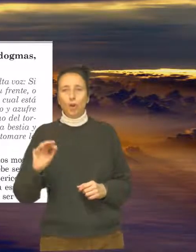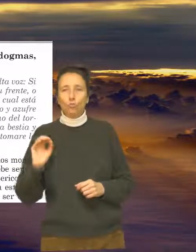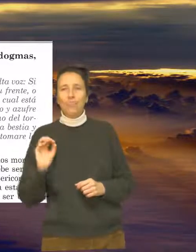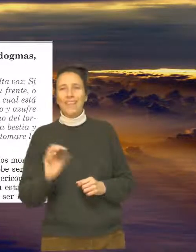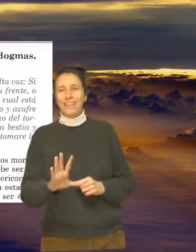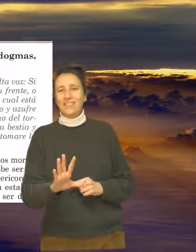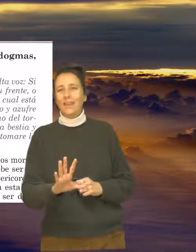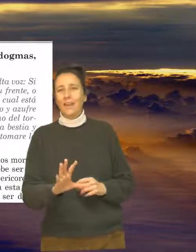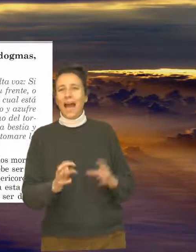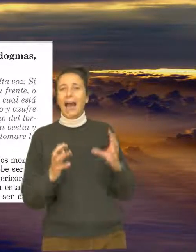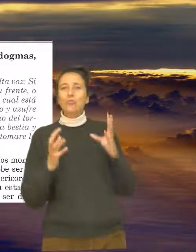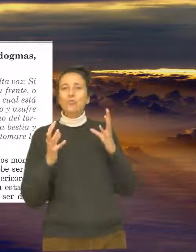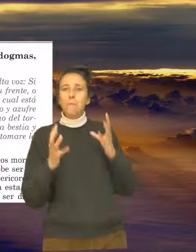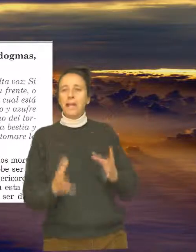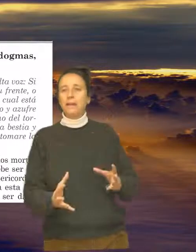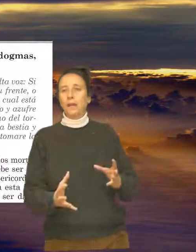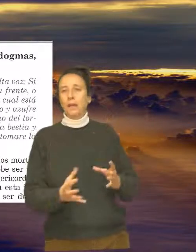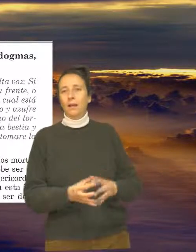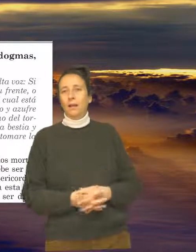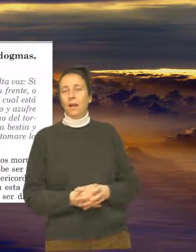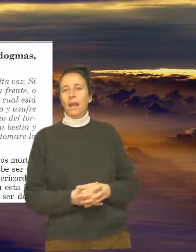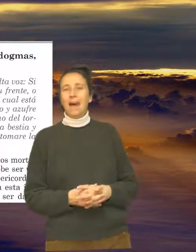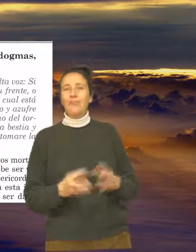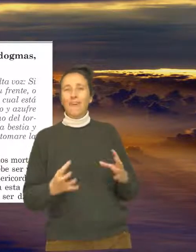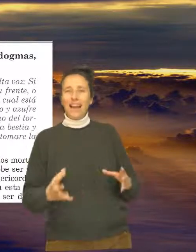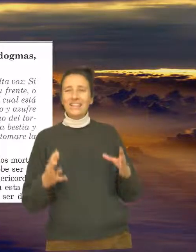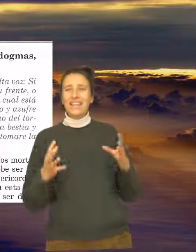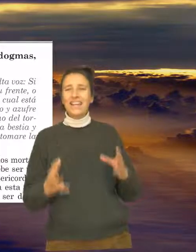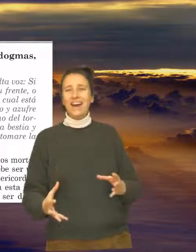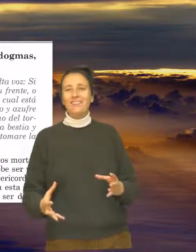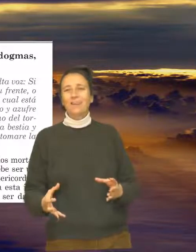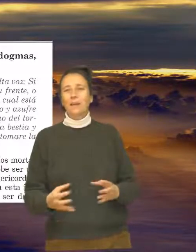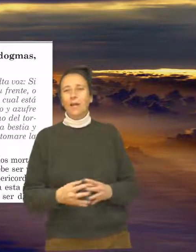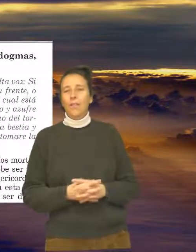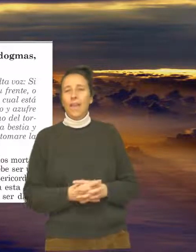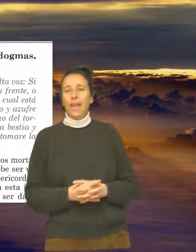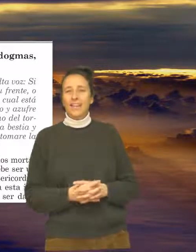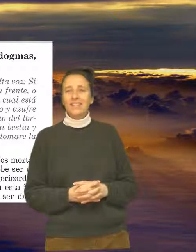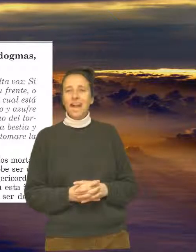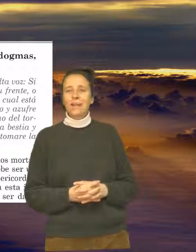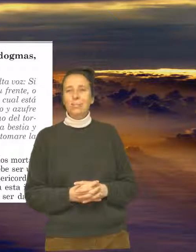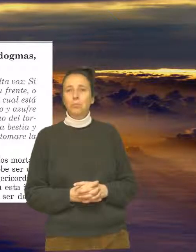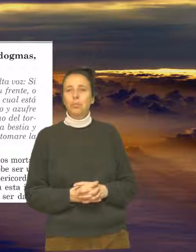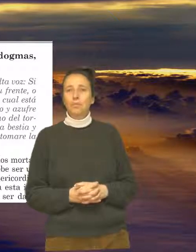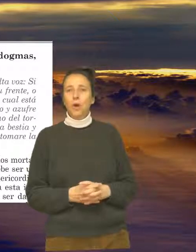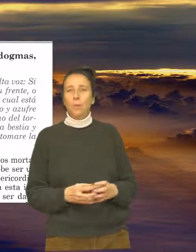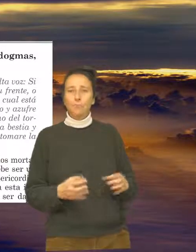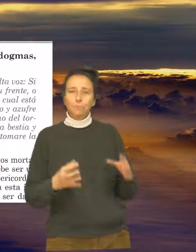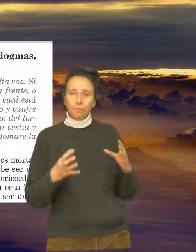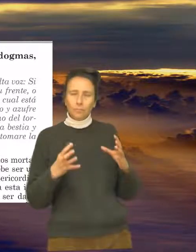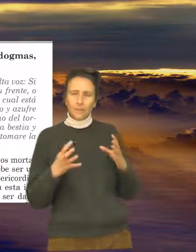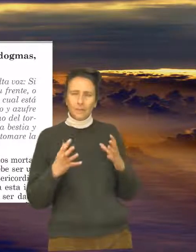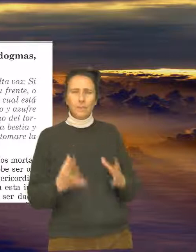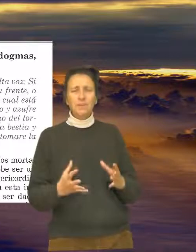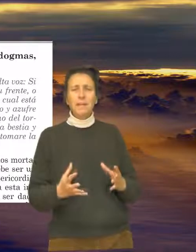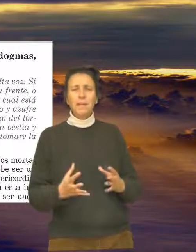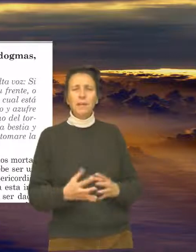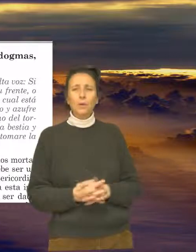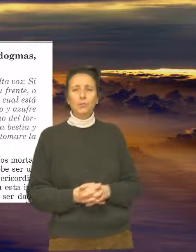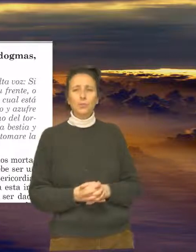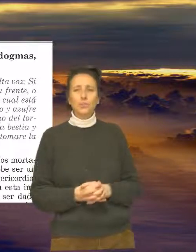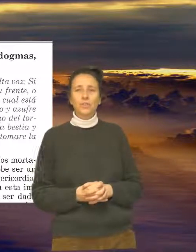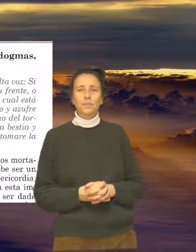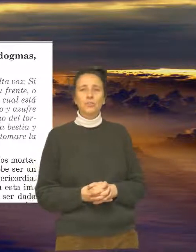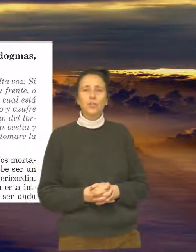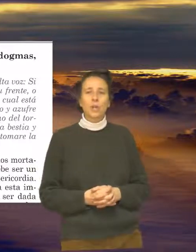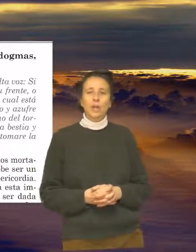lucha, contradice, argumenta la falsedad de esta imposición.